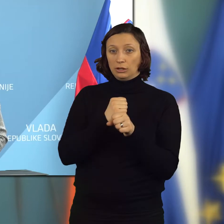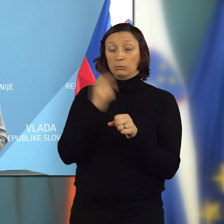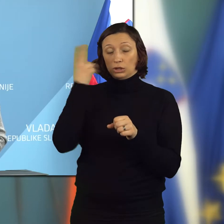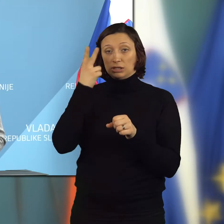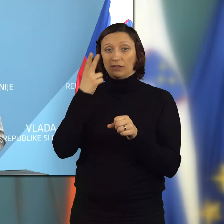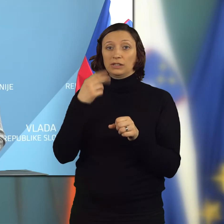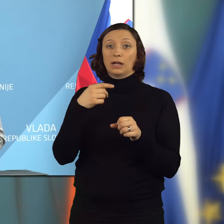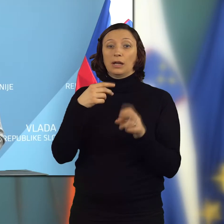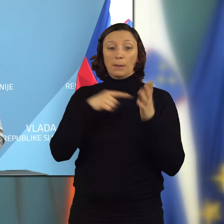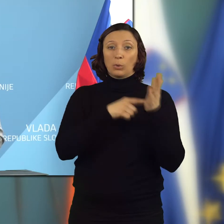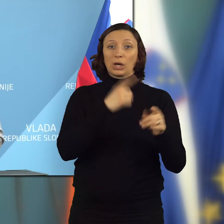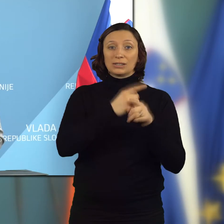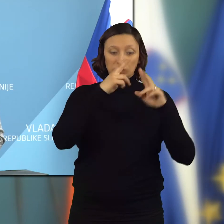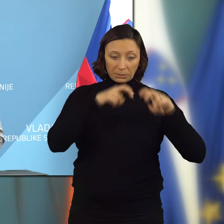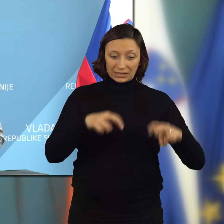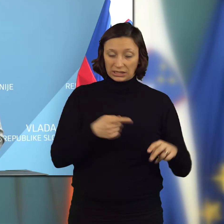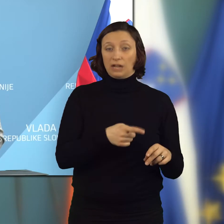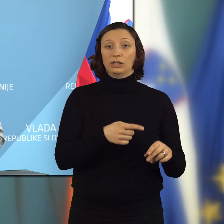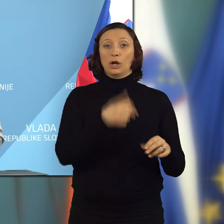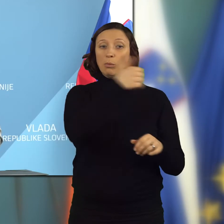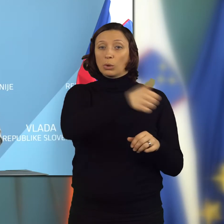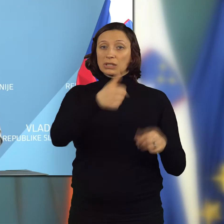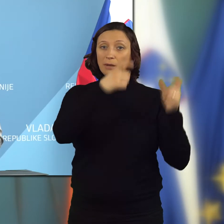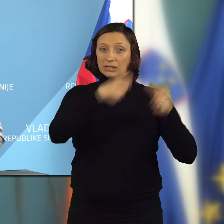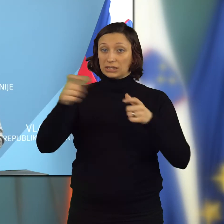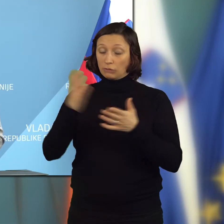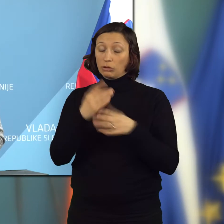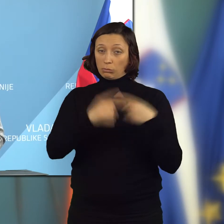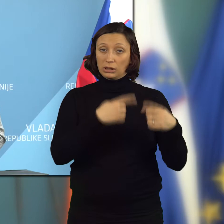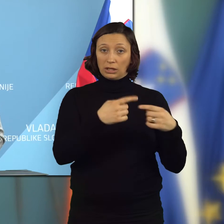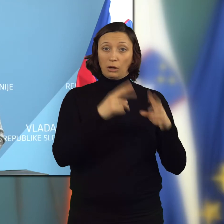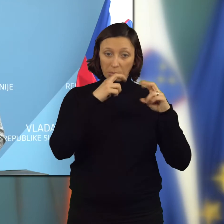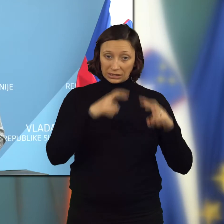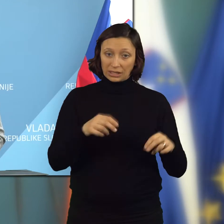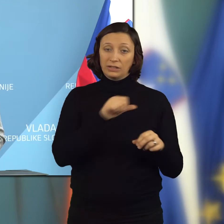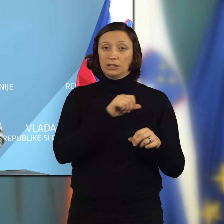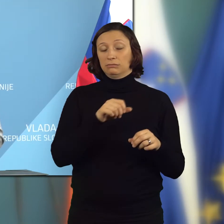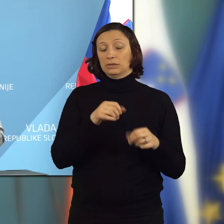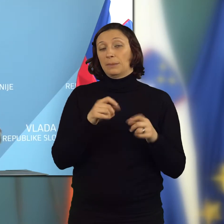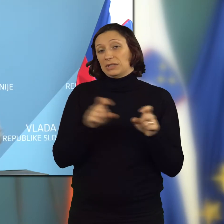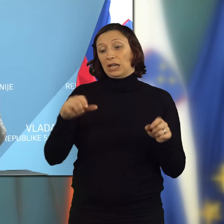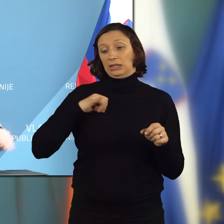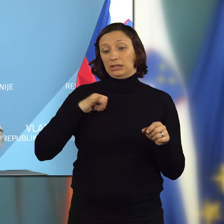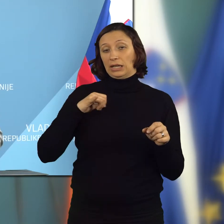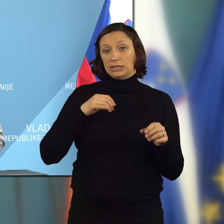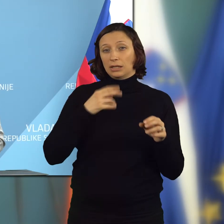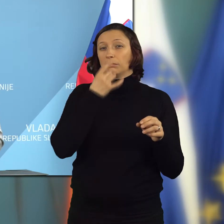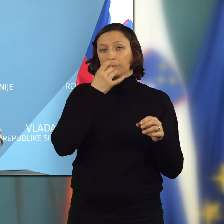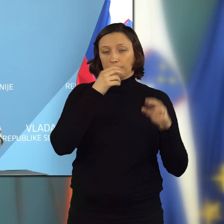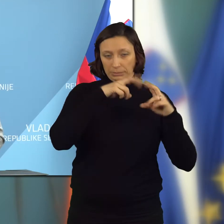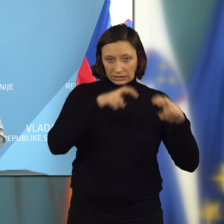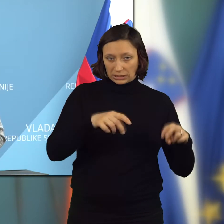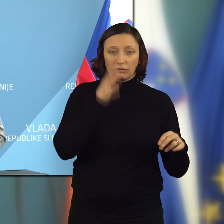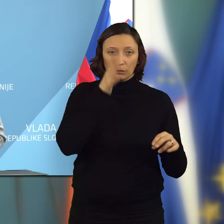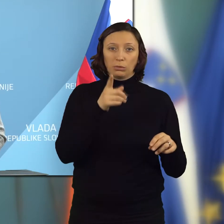nepravilnosti, bodo seveda pokazale tudi preiskave. Mi imamo v posameznih zavodih preiskave, zaradi interesa preiskav ne